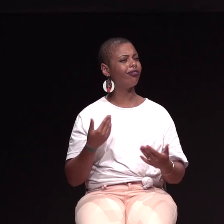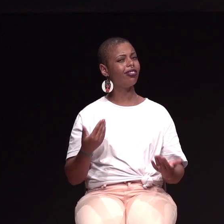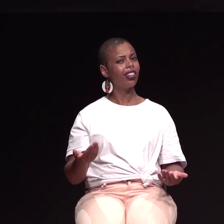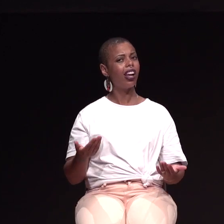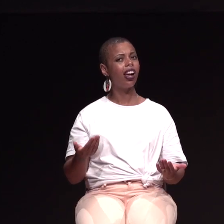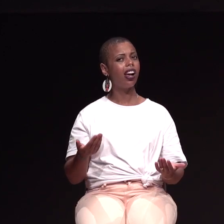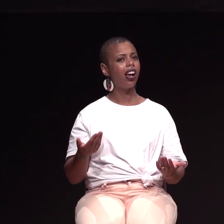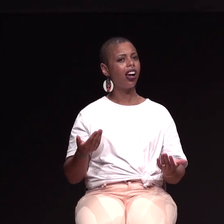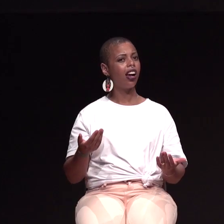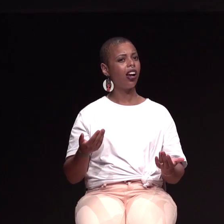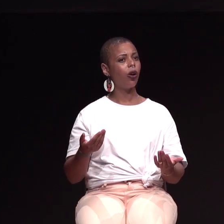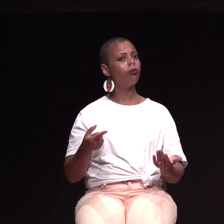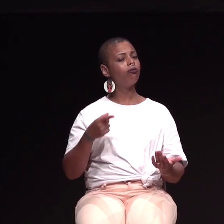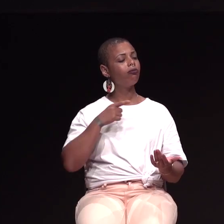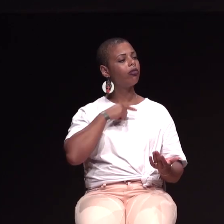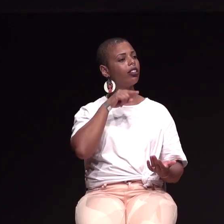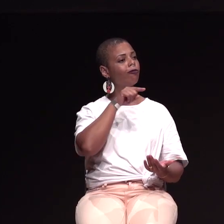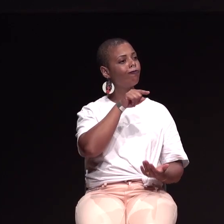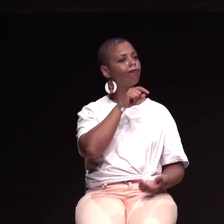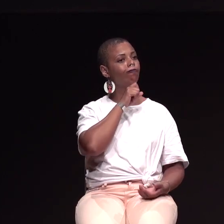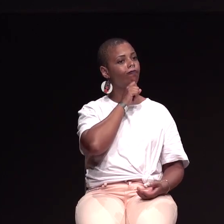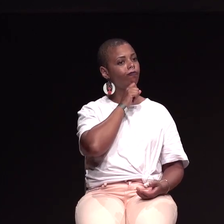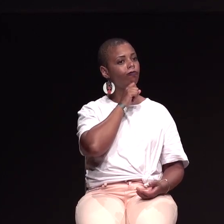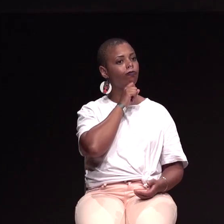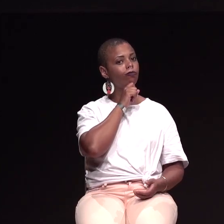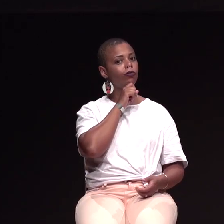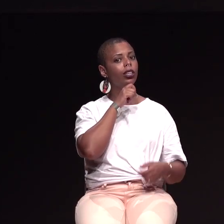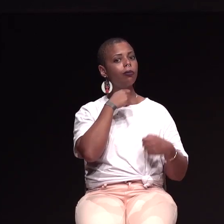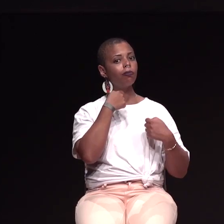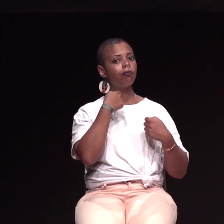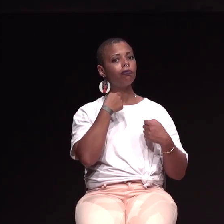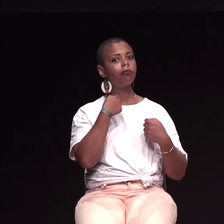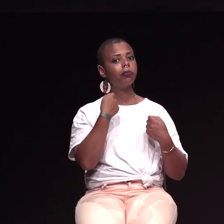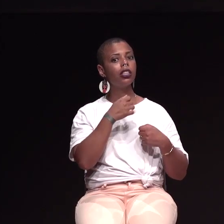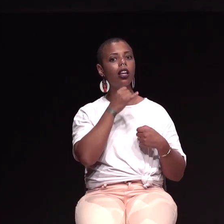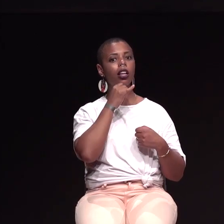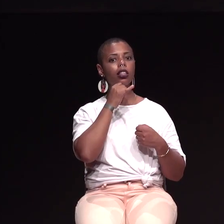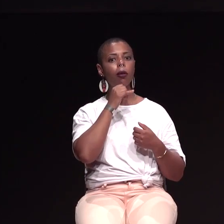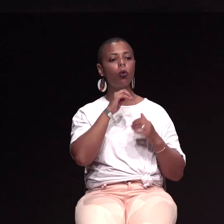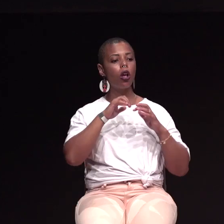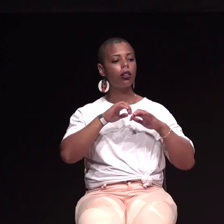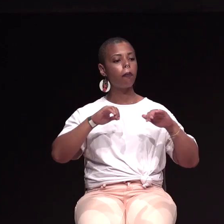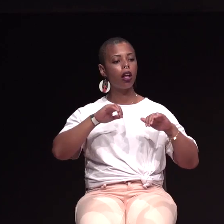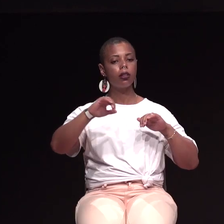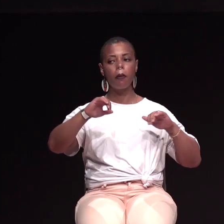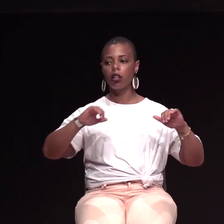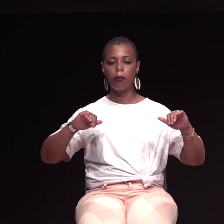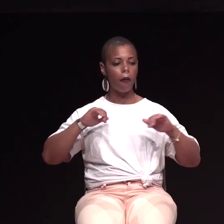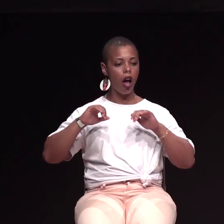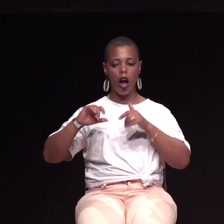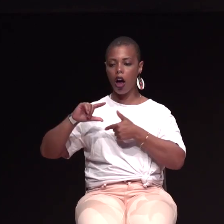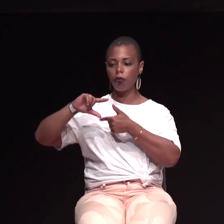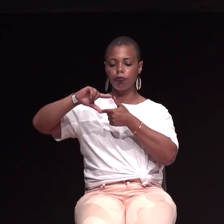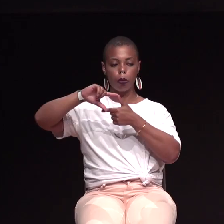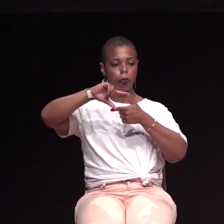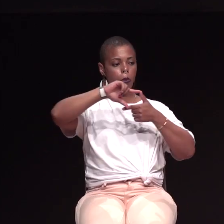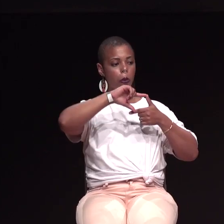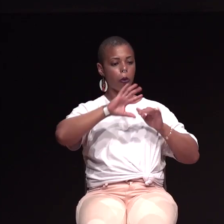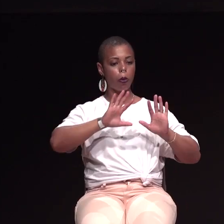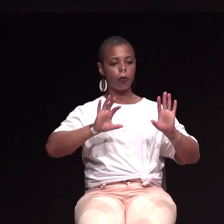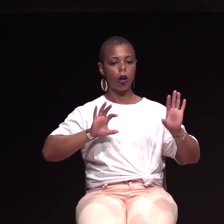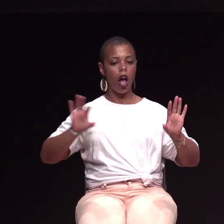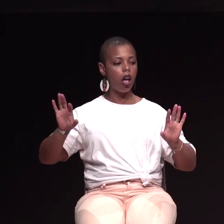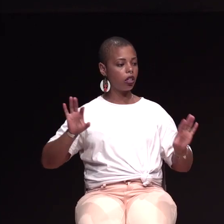uma tendência, né, de enquadramento, de colocação em caixinhas, que é como as pessoas conseguem lidar